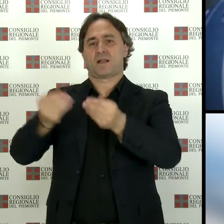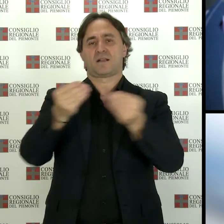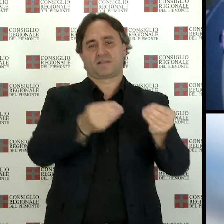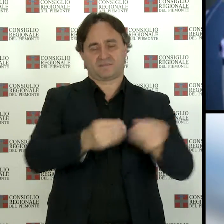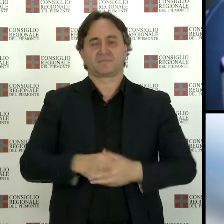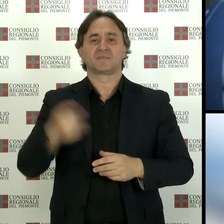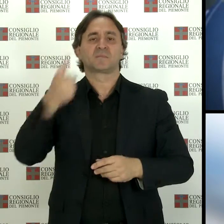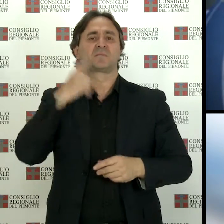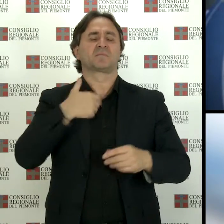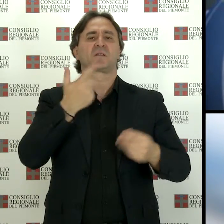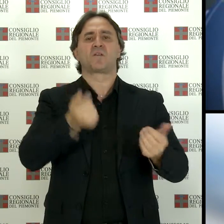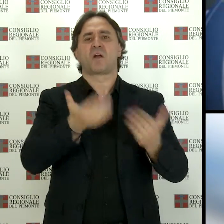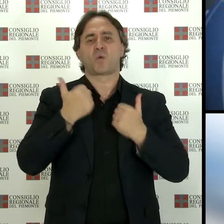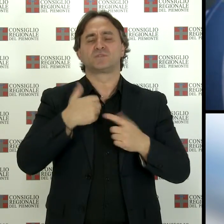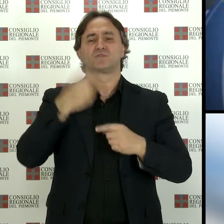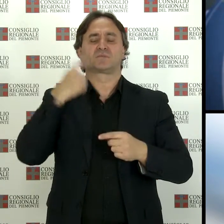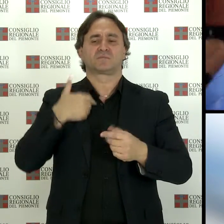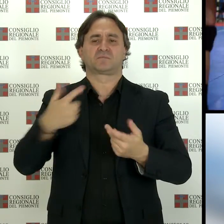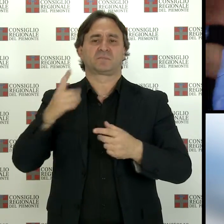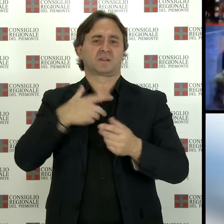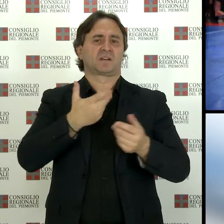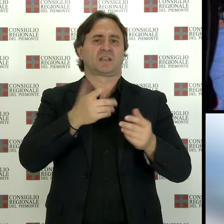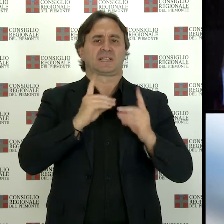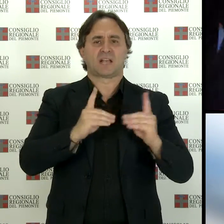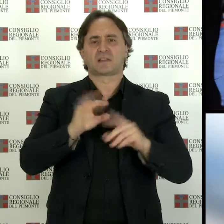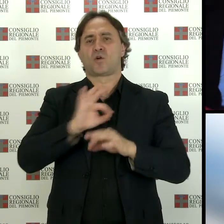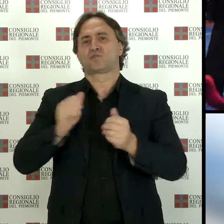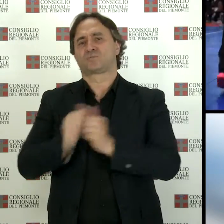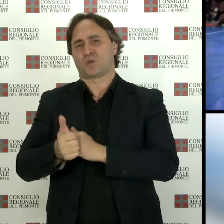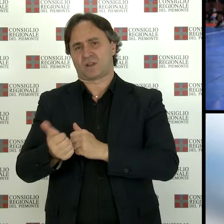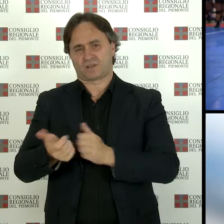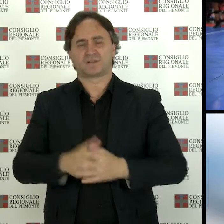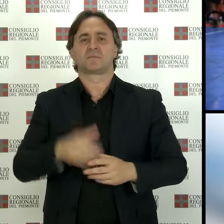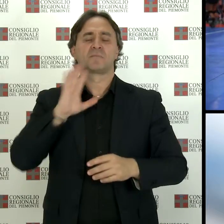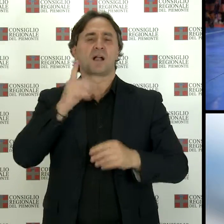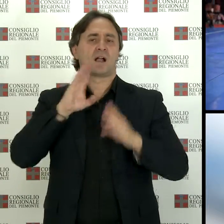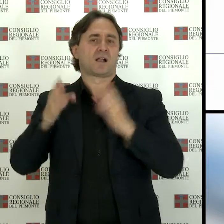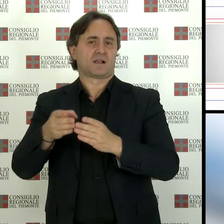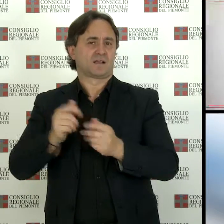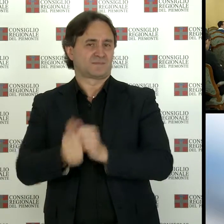attrezzature didattico-sportive o per la realizzazione di progetti a carattere sportivo.